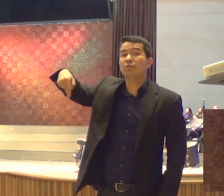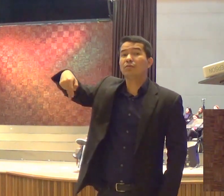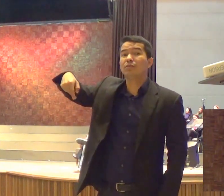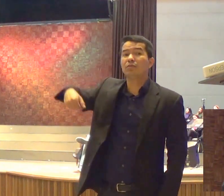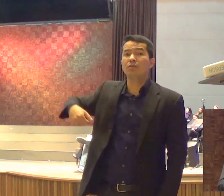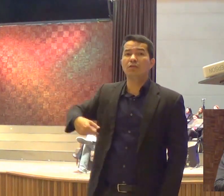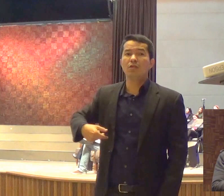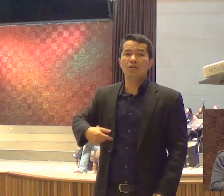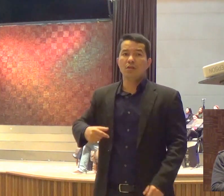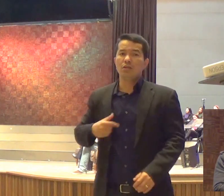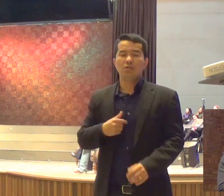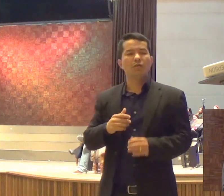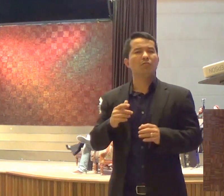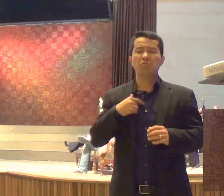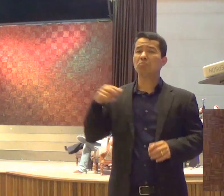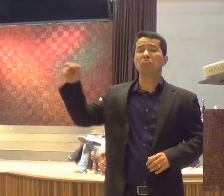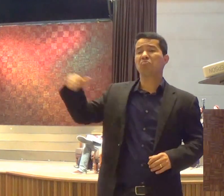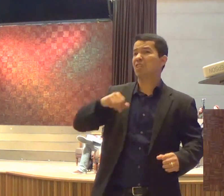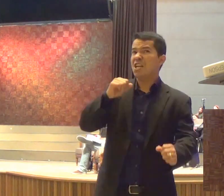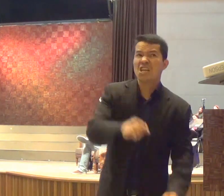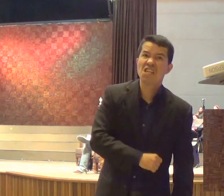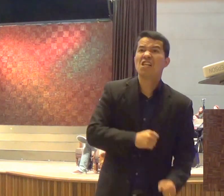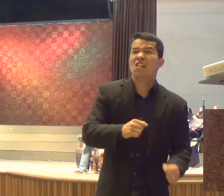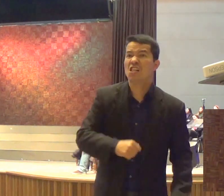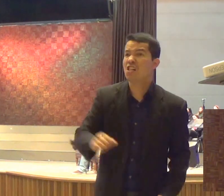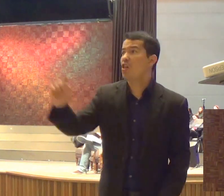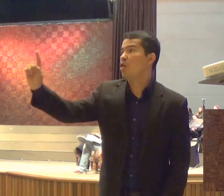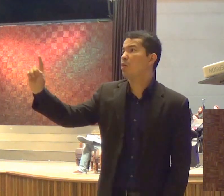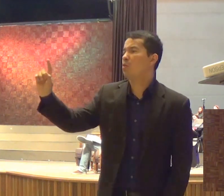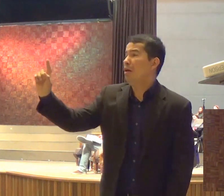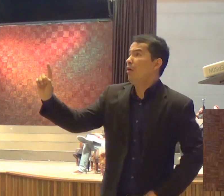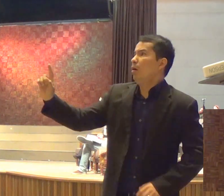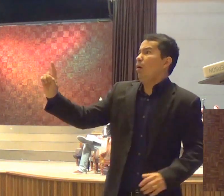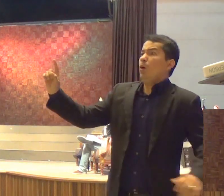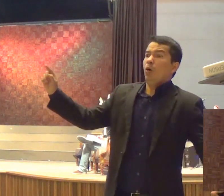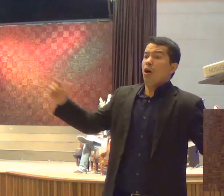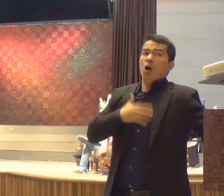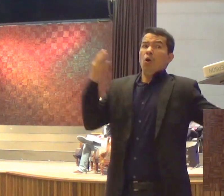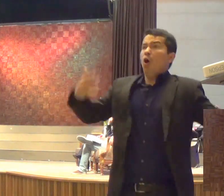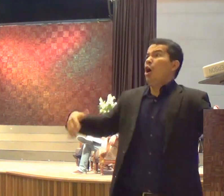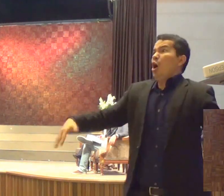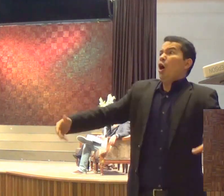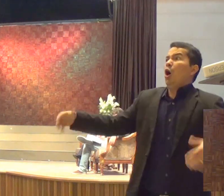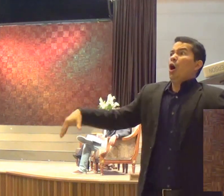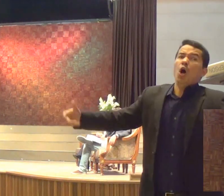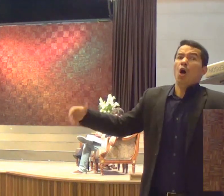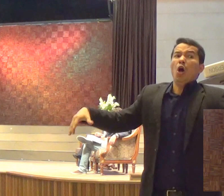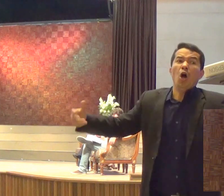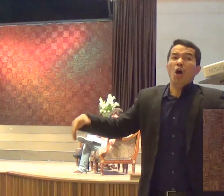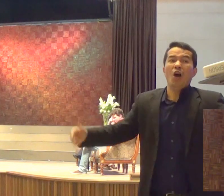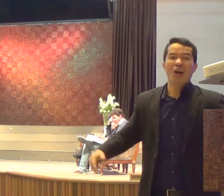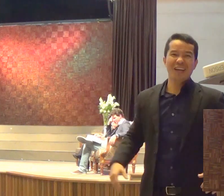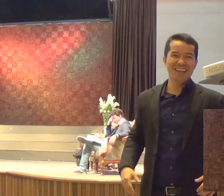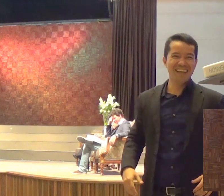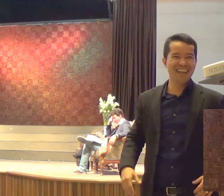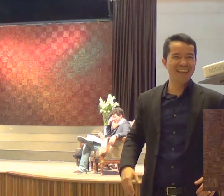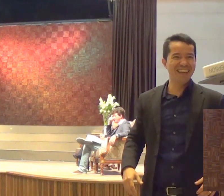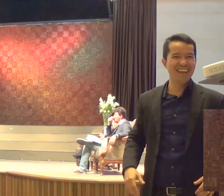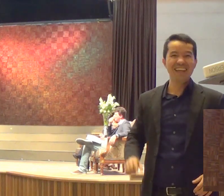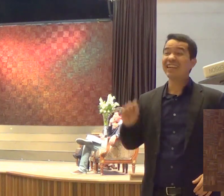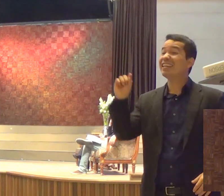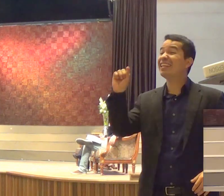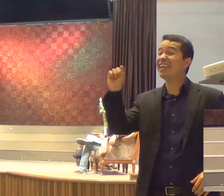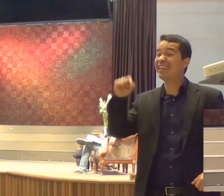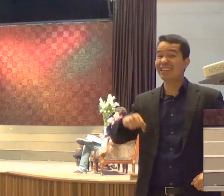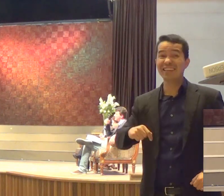e disse que ele se apavoram quem não se apavora eu disse lá no acampamento que tem umas